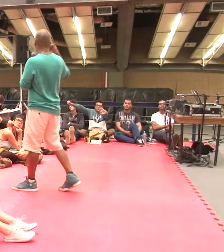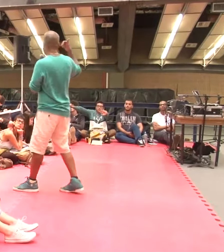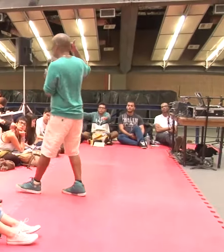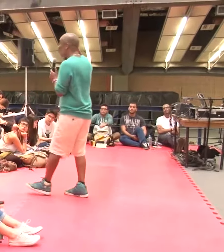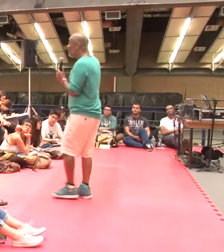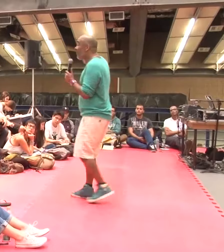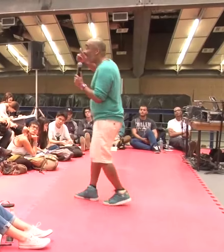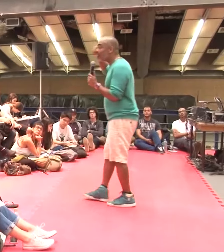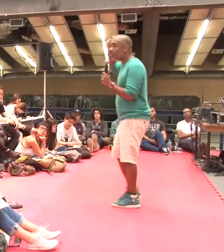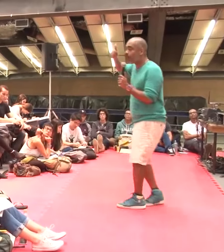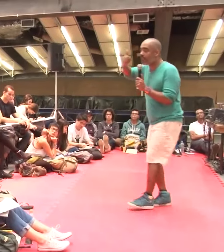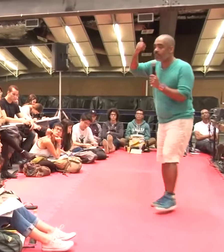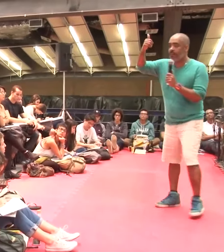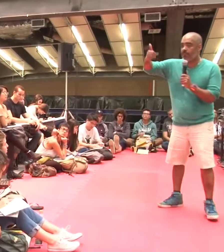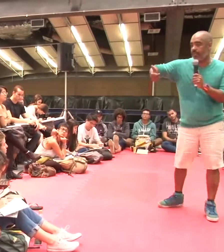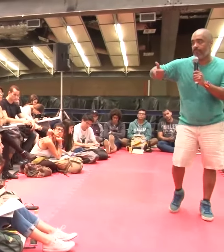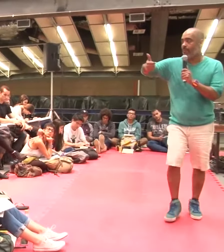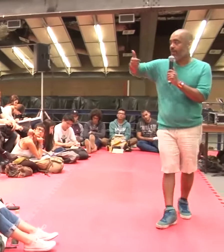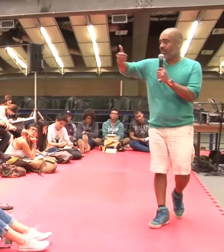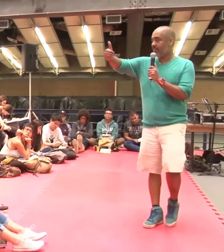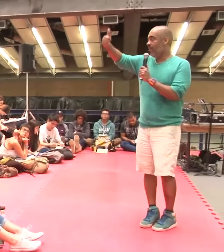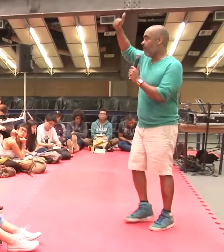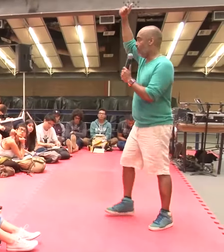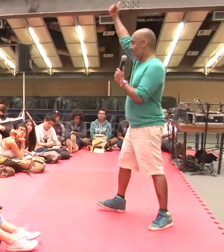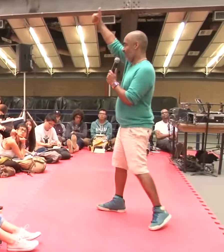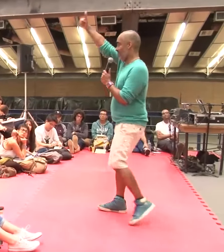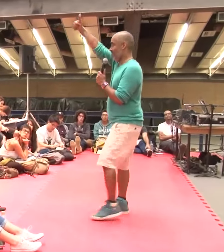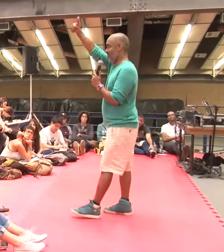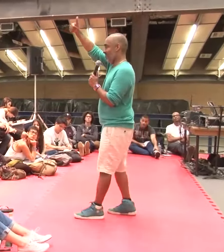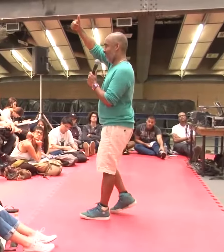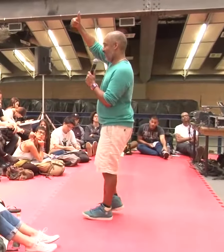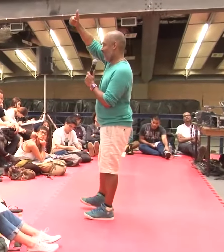Nada, eu estou trabalhando com diversos aspectos ao mesmo tempo, amores. Um,